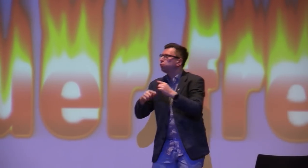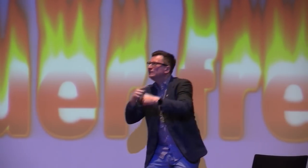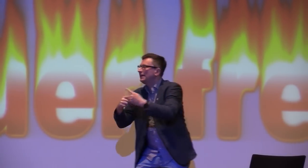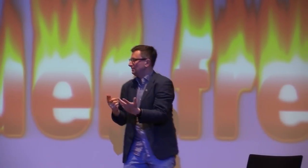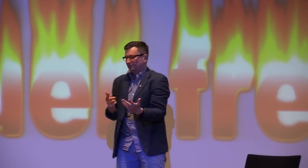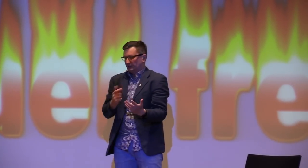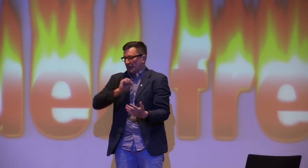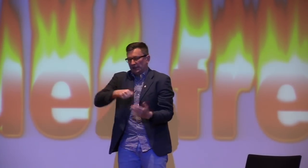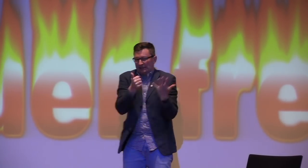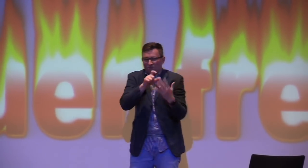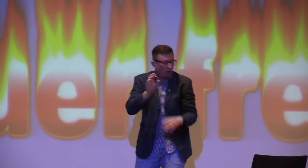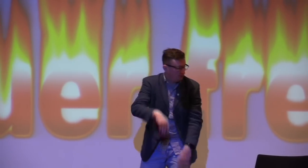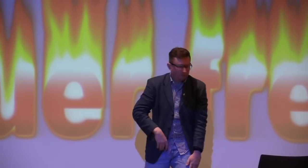ich glaube, man muss sich auch diesen,